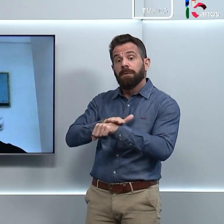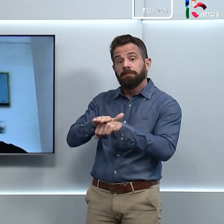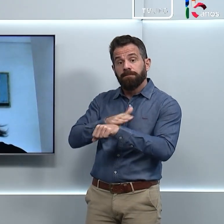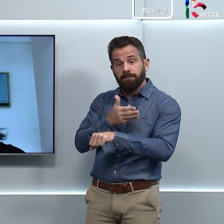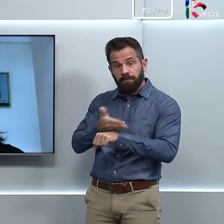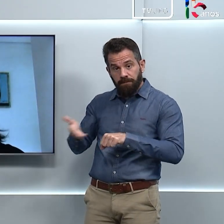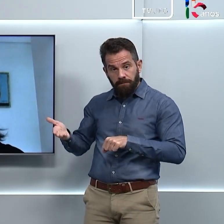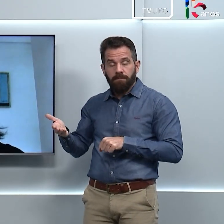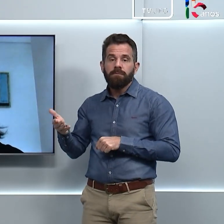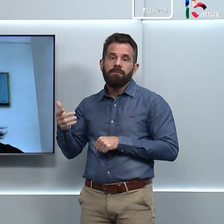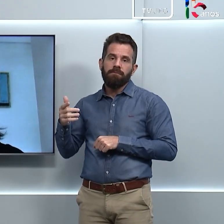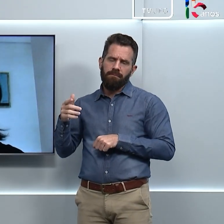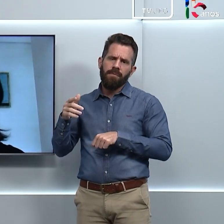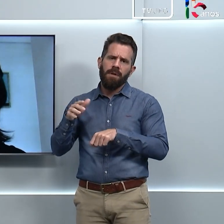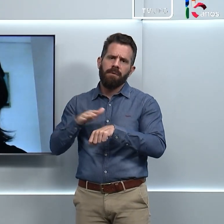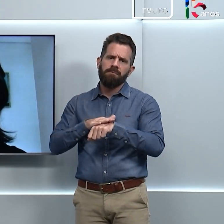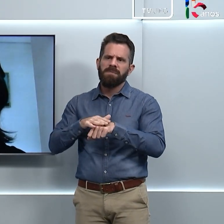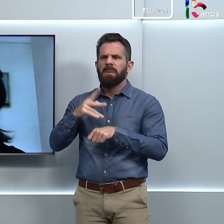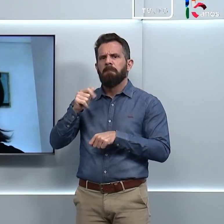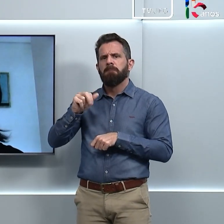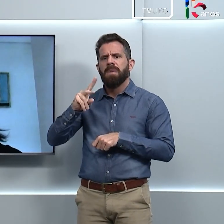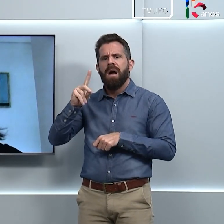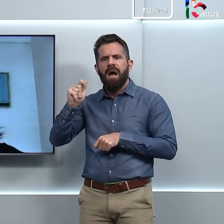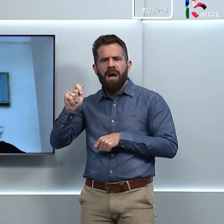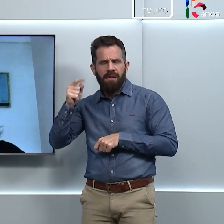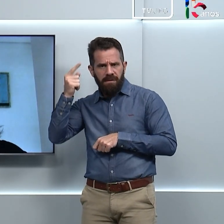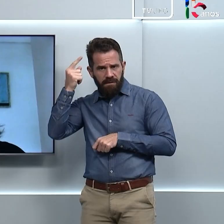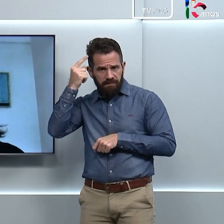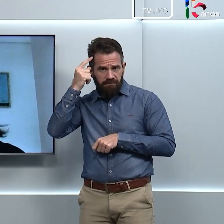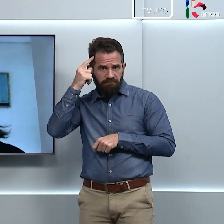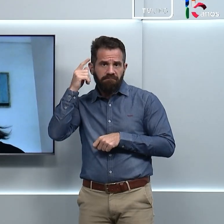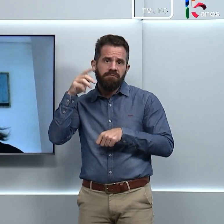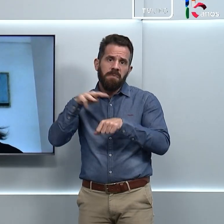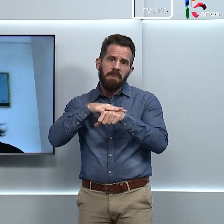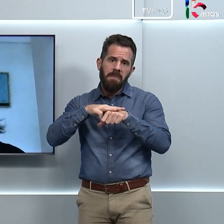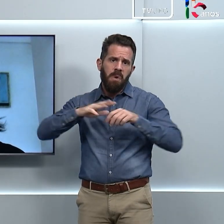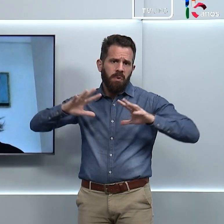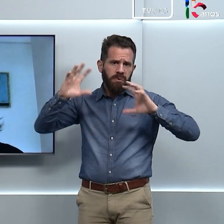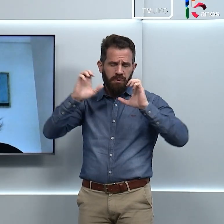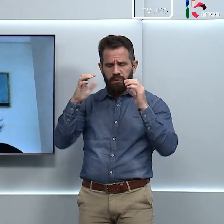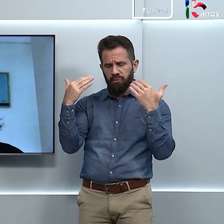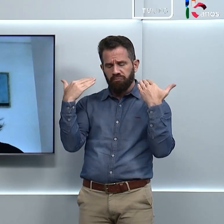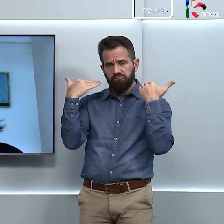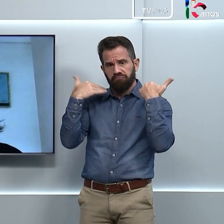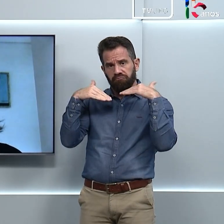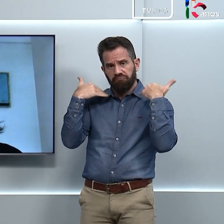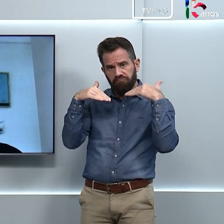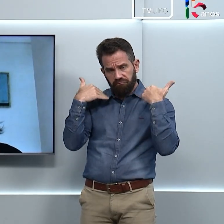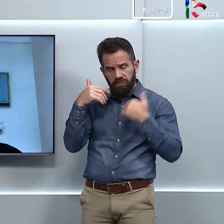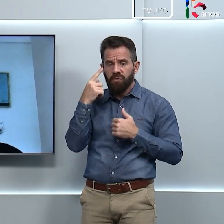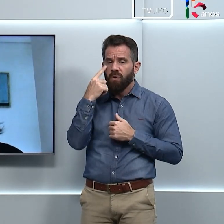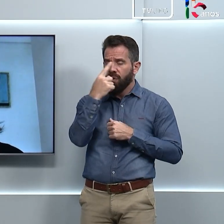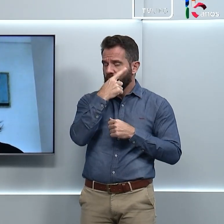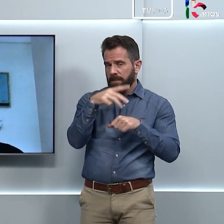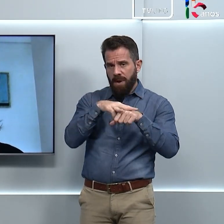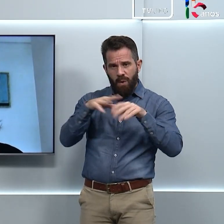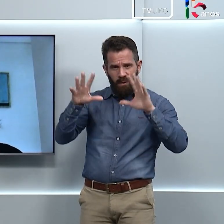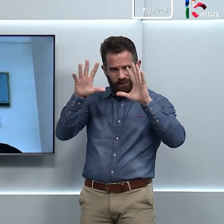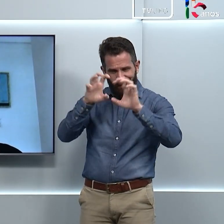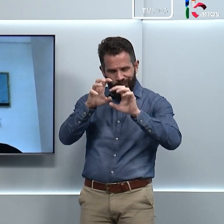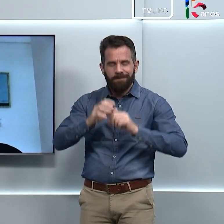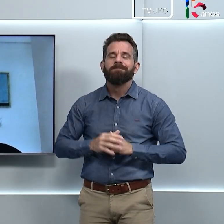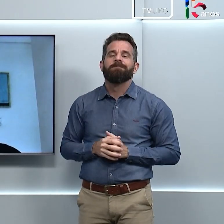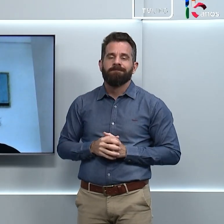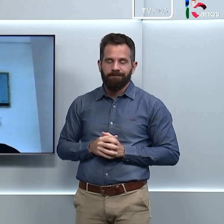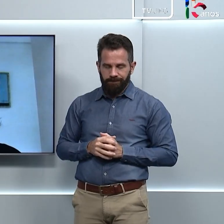descrevo como parda, cabelos castanhos escuros, um pouco acima da altura do ombro, meus olhos também castanhos escuros.